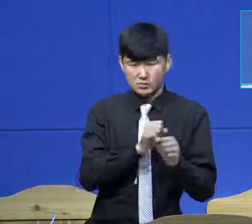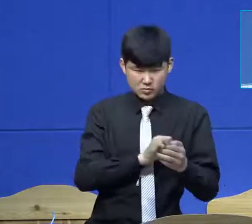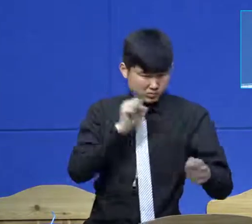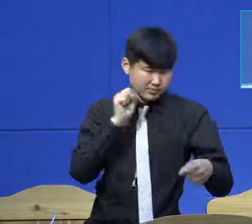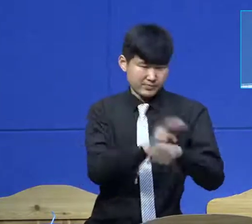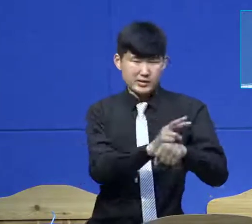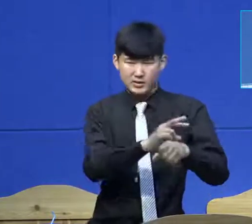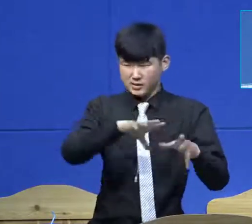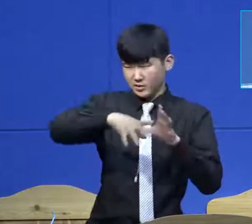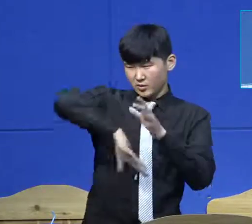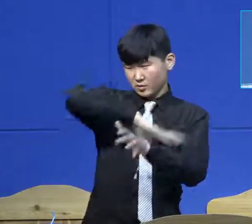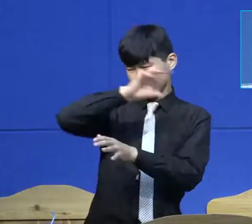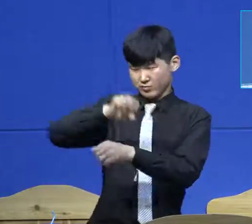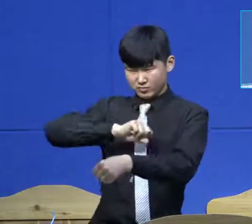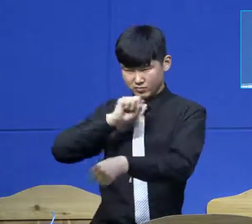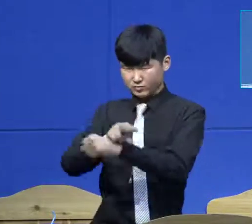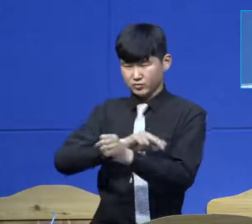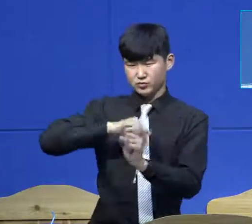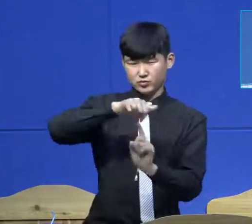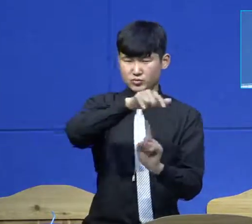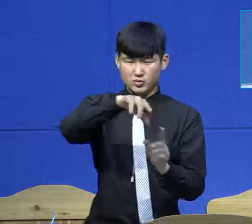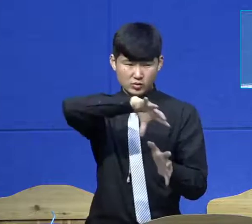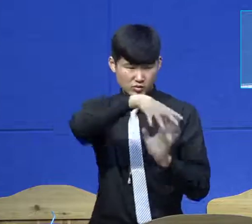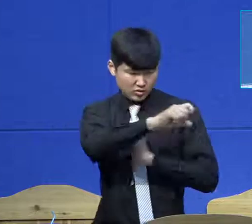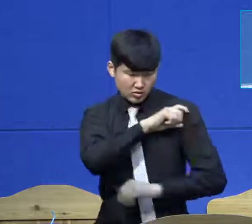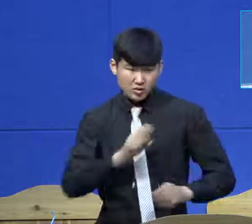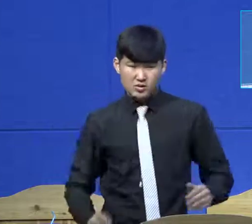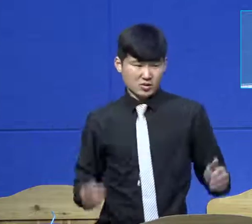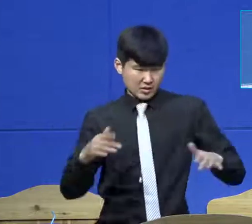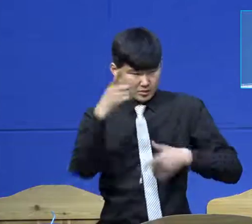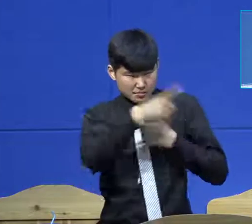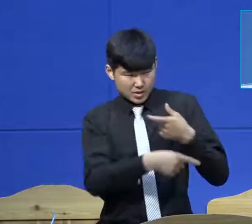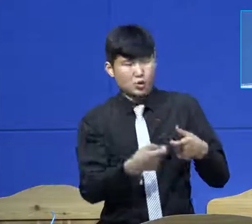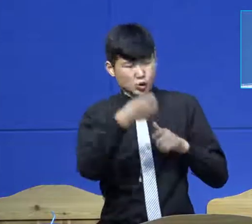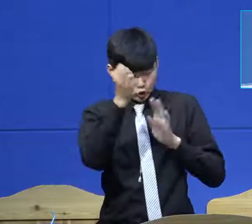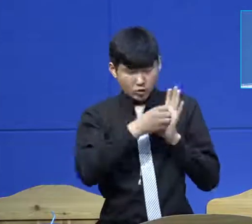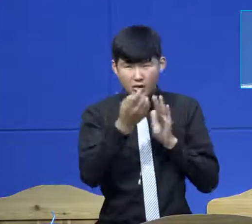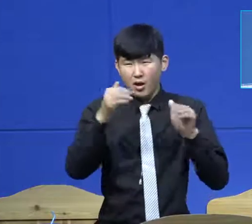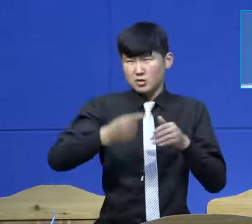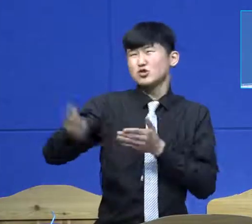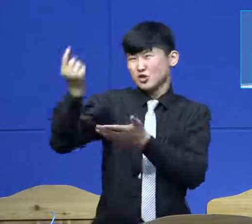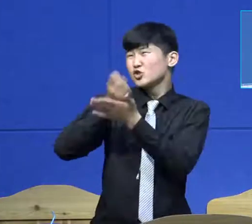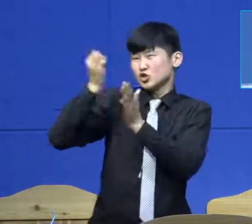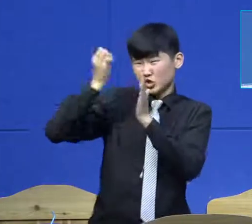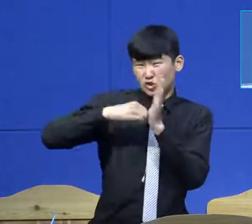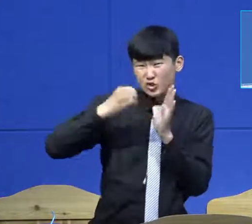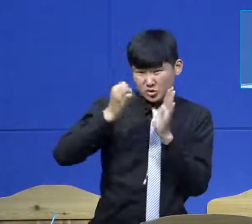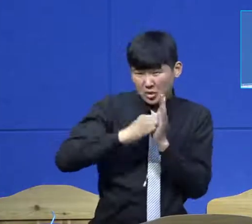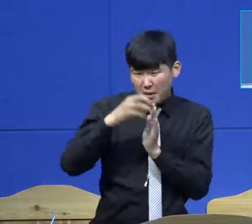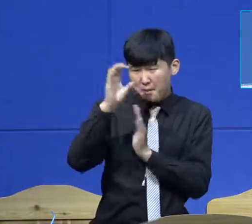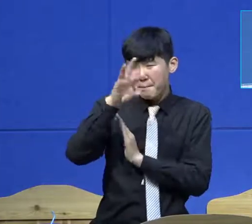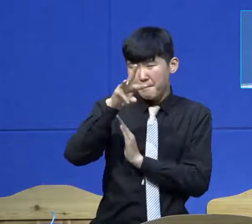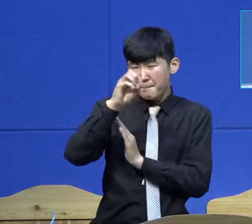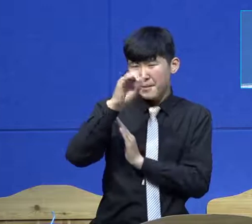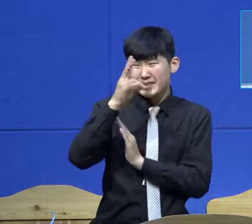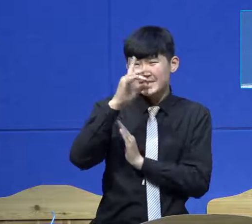дэлхийн бүх улсуудыг захирч энэ дэлхий дээр Христийн хаанчлалыг биелүүлэх ёстой, тийм хаанаар ирэх ёстой месиа хуучин